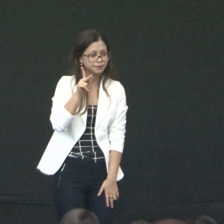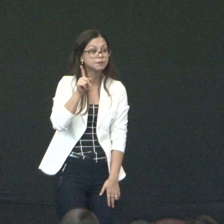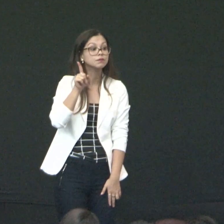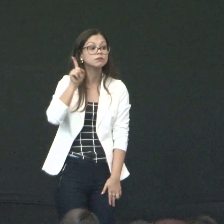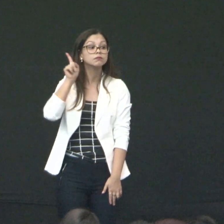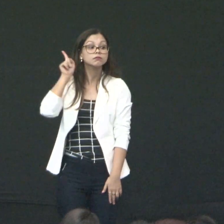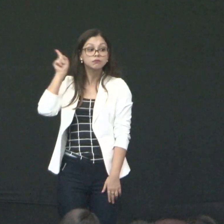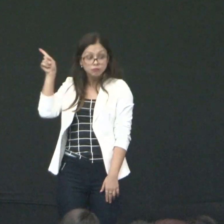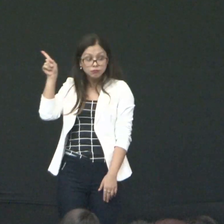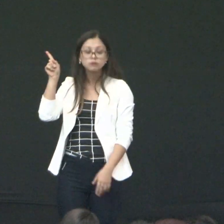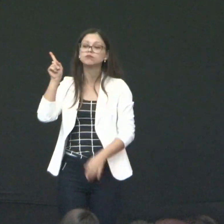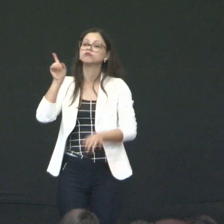O Patrick Baudru,